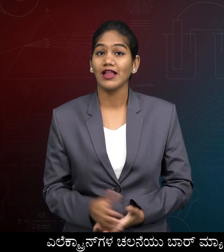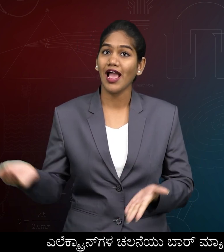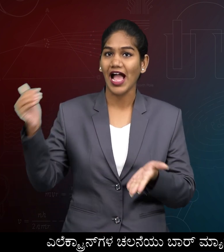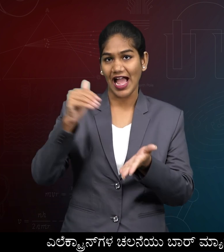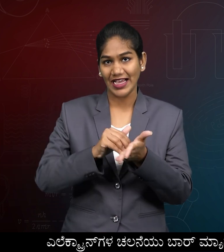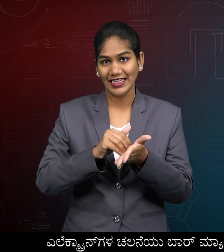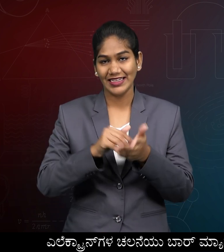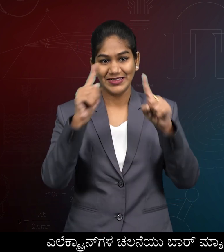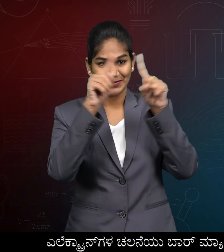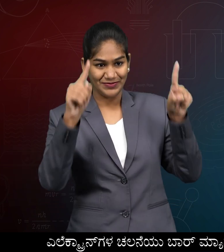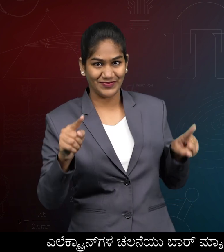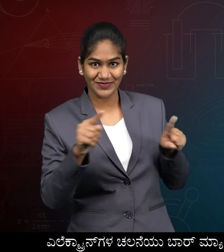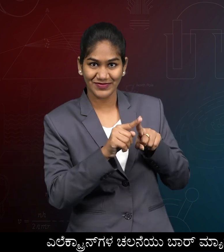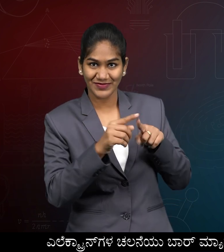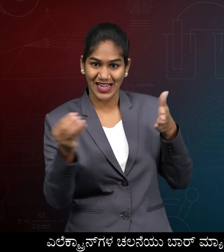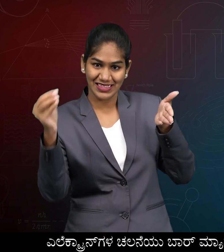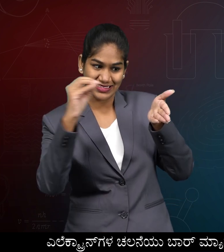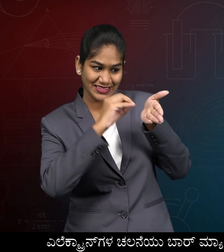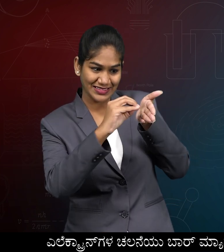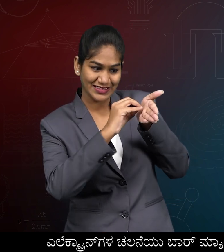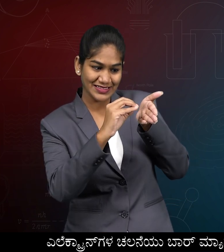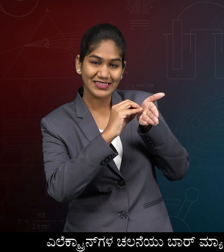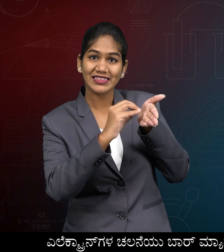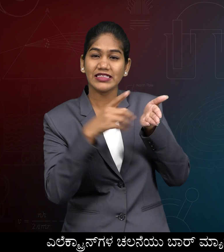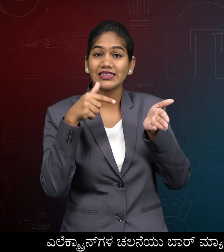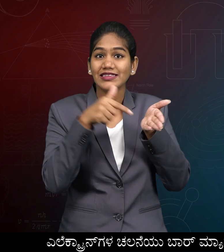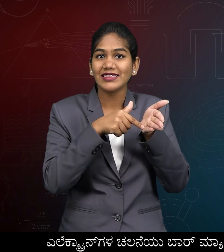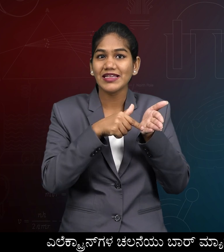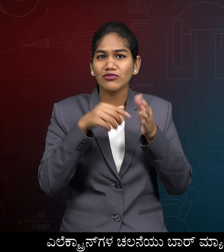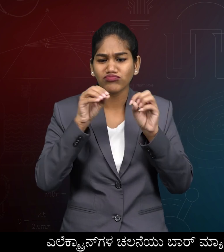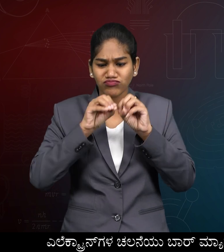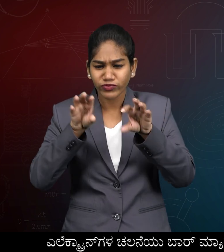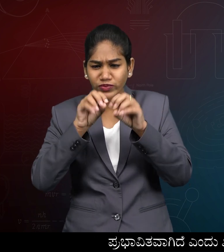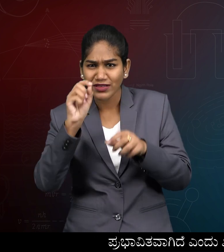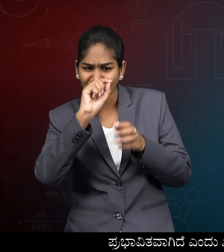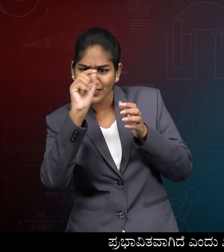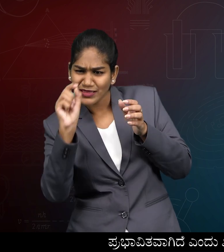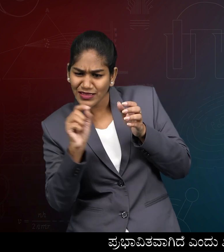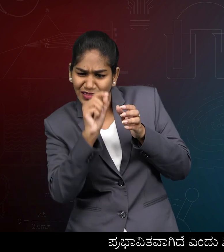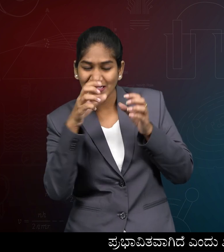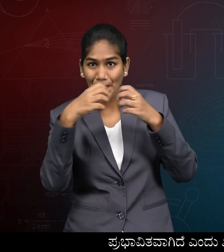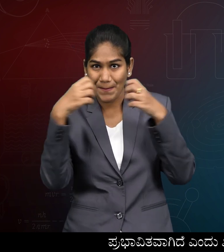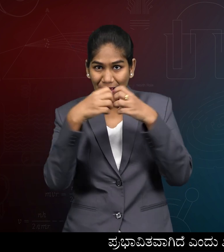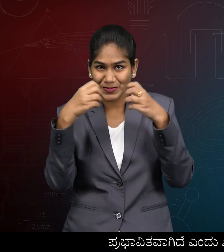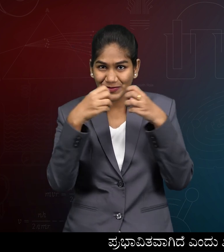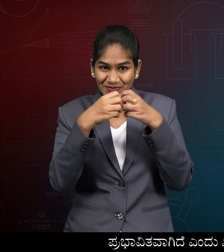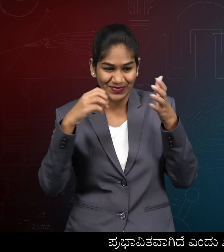ಎಲೆಕ್ಟ್ರಾನ್ಗಳ ಚಲನೆಯು ಬಾರ್ ಮ್ಯಾಗ್ನೆಟ್ನಿಂದ ಉತ್ಪತ್ತಿಯಾಗುವ ಕಾಂತೀಯ ಕ್ಷೇತ್ರದಿಂದ ಪ್ರಭಾವಿತವಾಗಿದೆ ಎಂದು